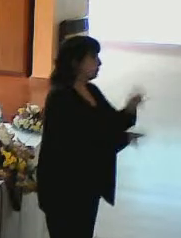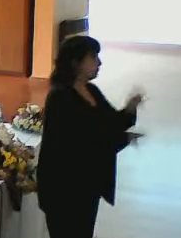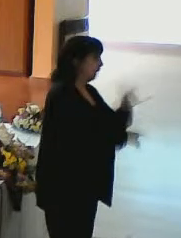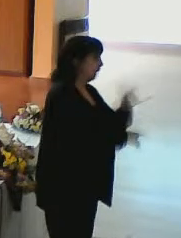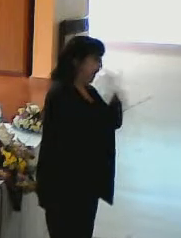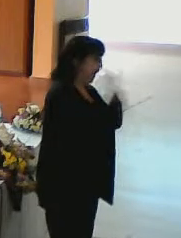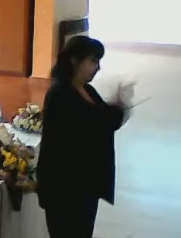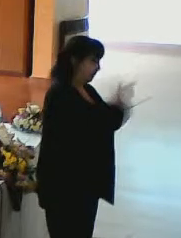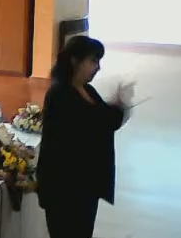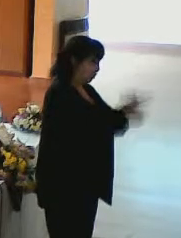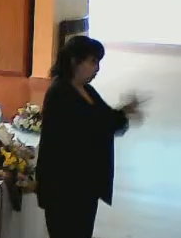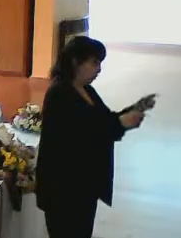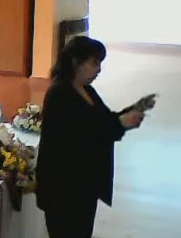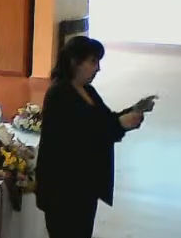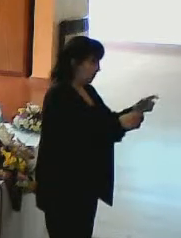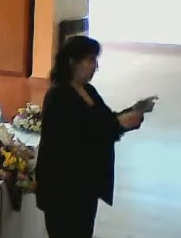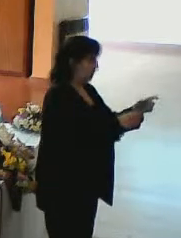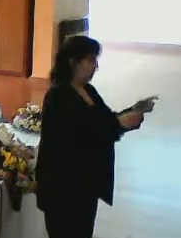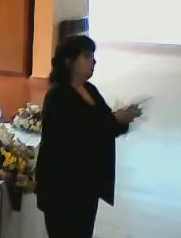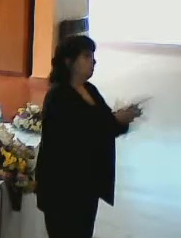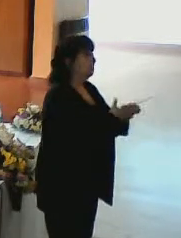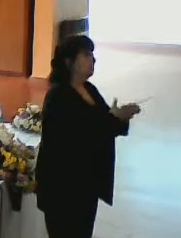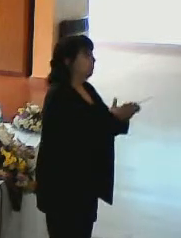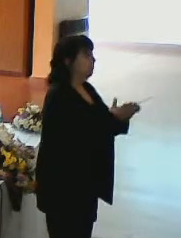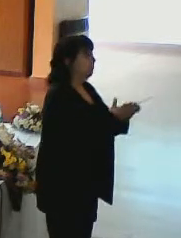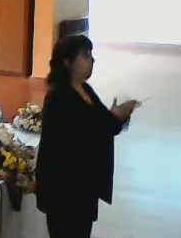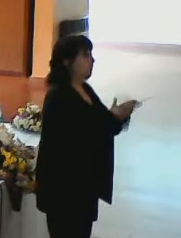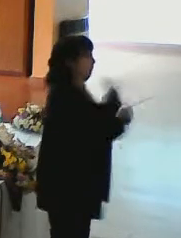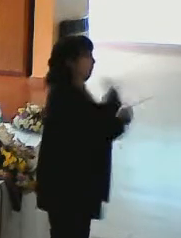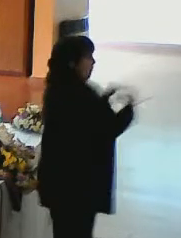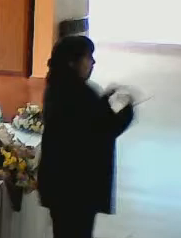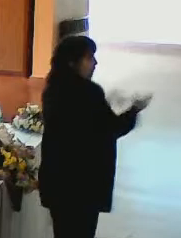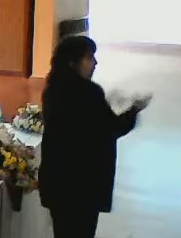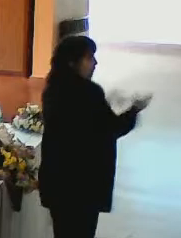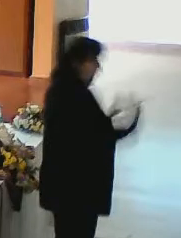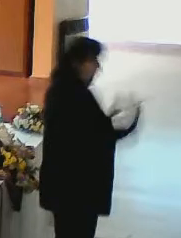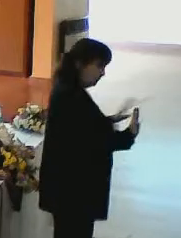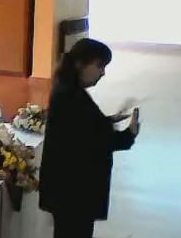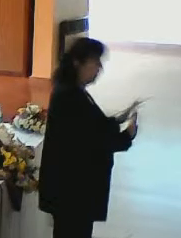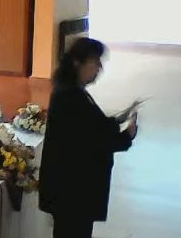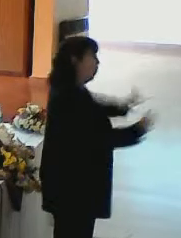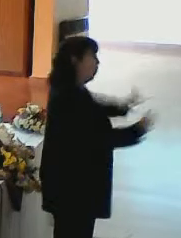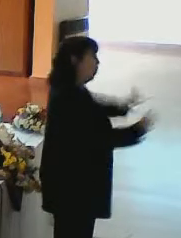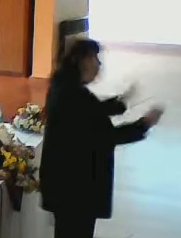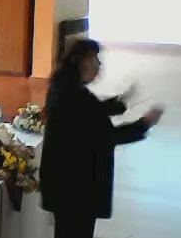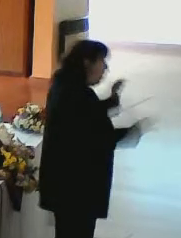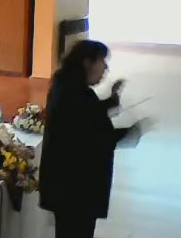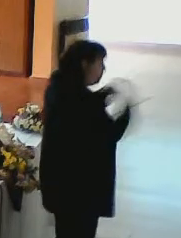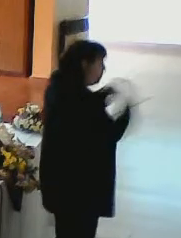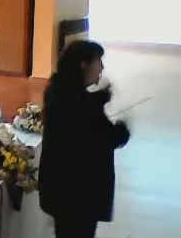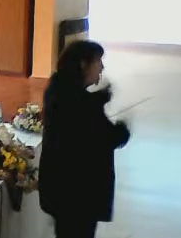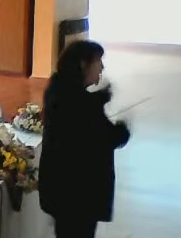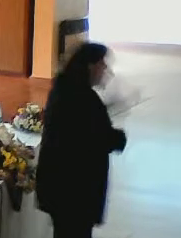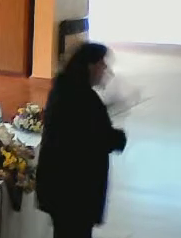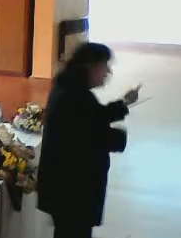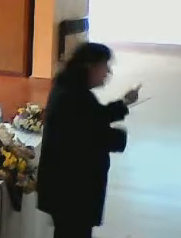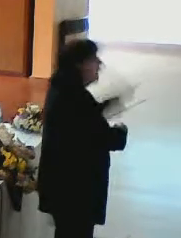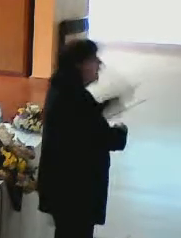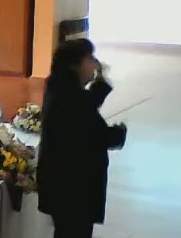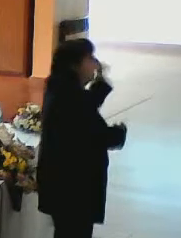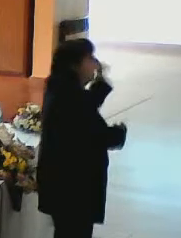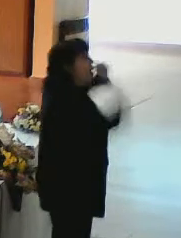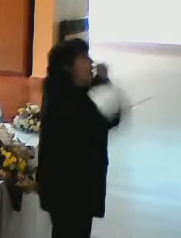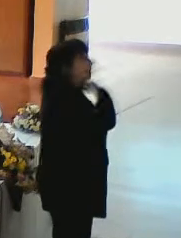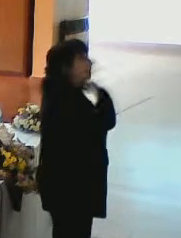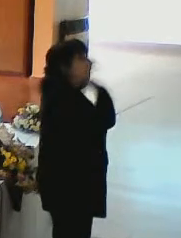todo ambiente. Y lo otro importante para el diagnóstico es que haya un deterioro clínicamente significativo